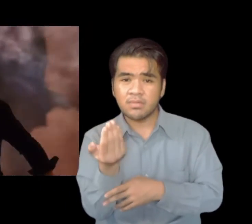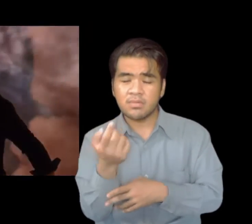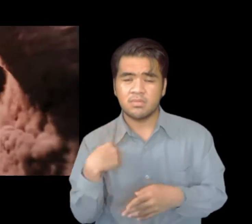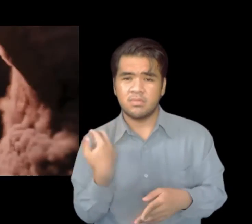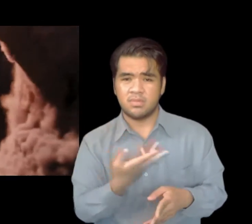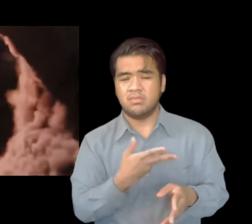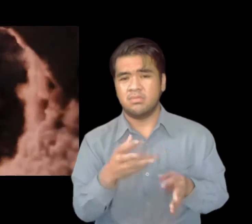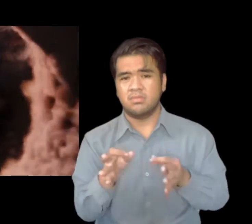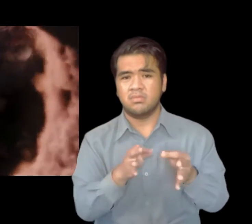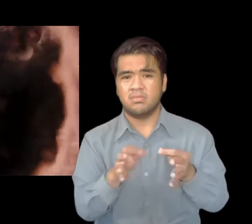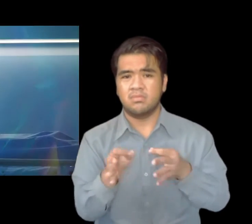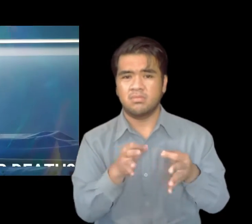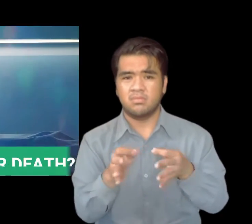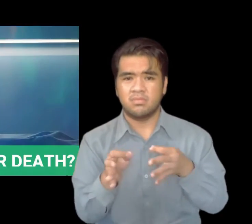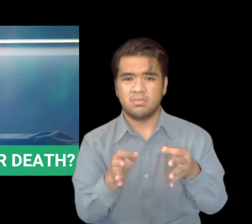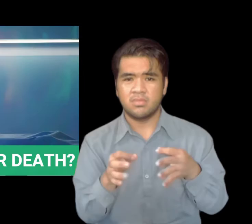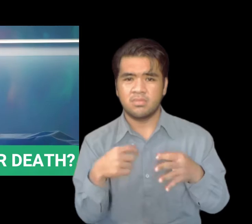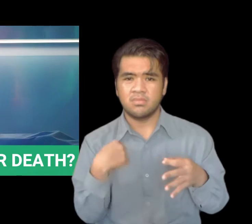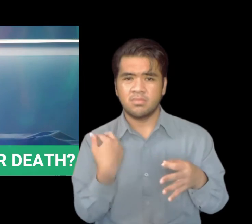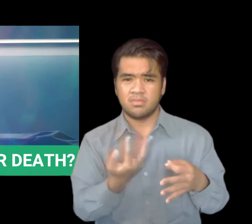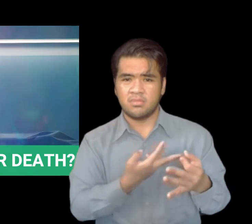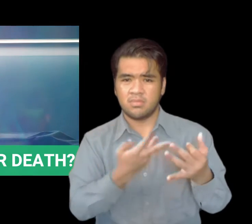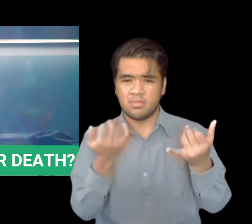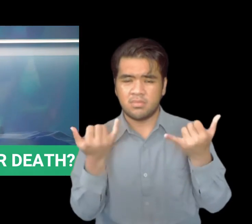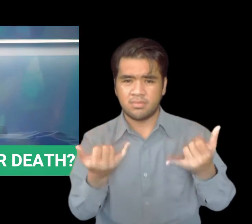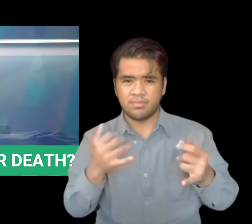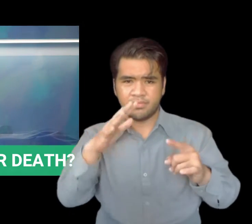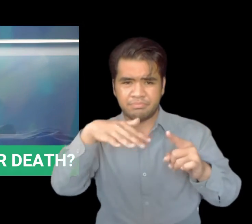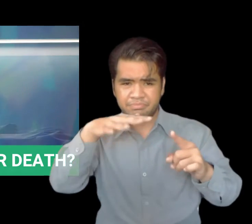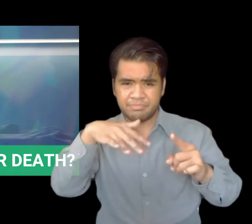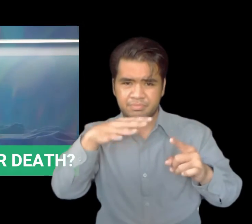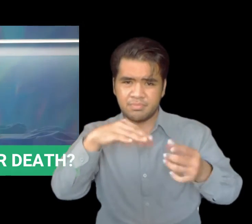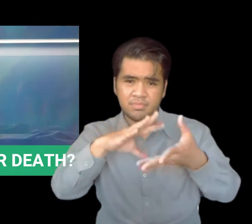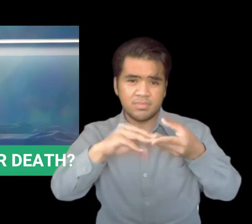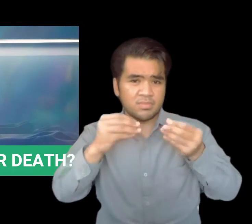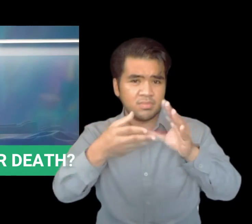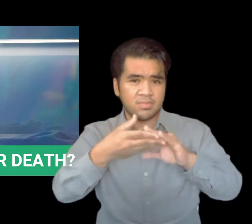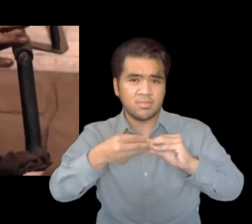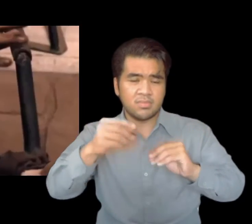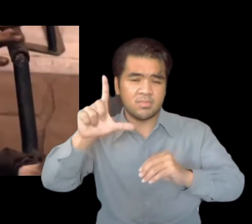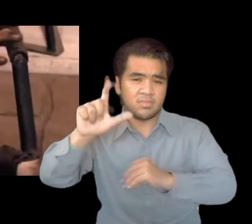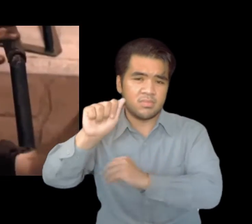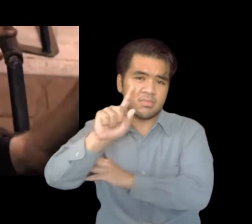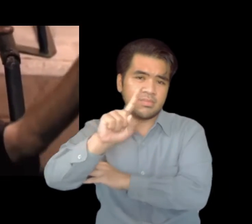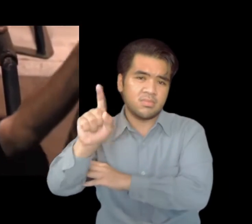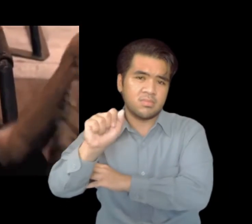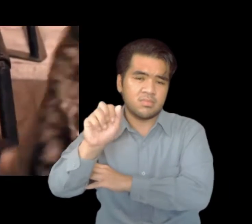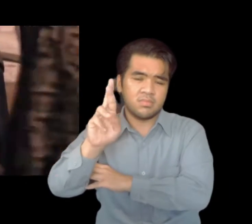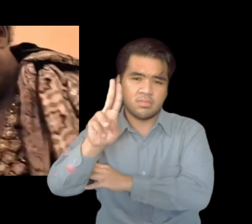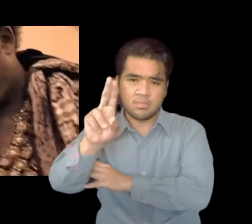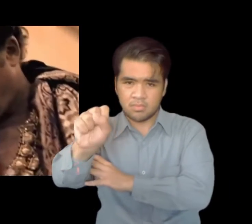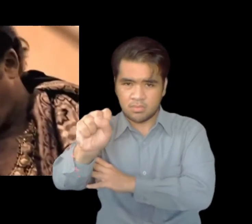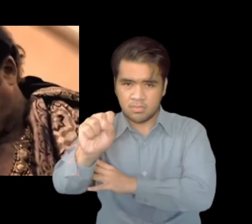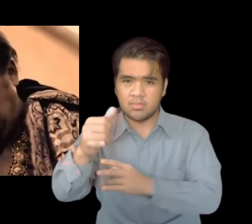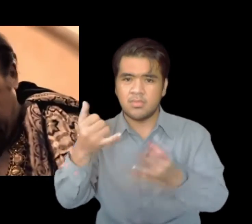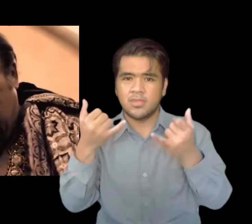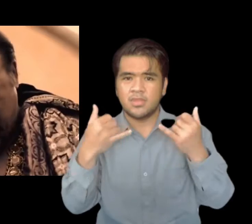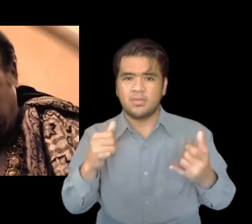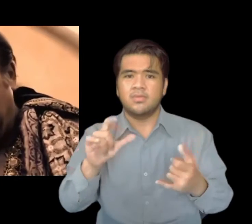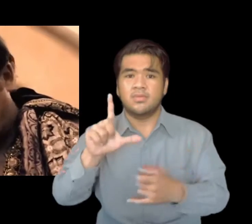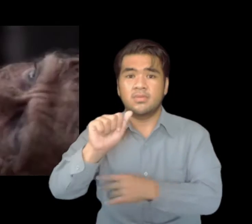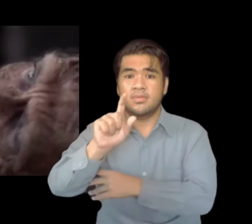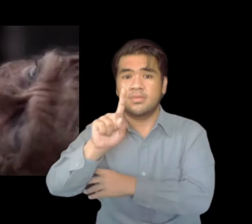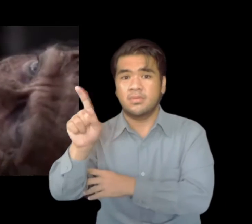kaluluwa ng mga namatay? Upang maipaliwanag ang paksang ito, ay aralin muna natin ang parabola ni Lazaro at ng